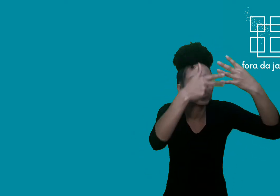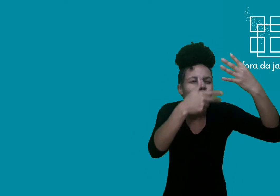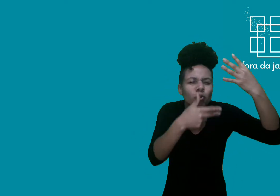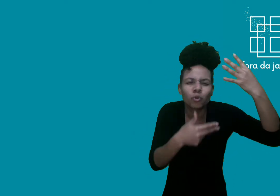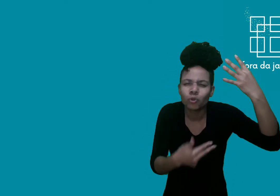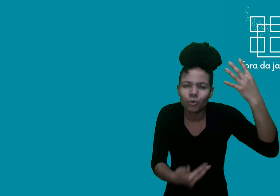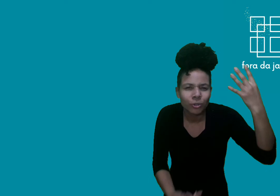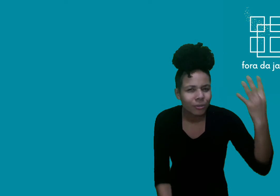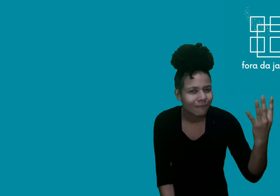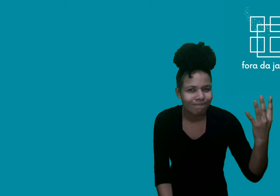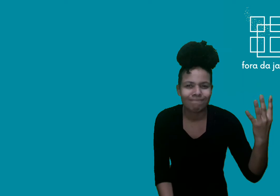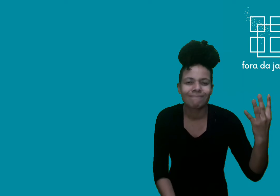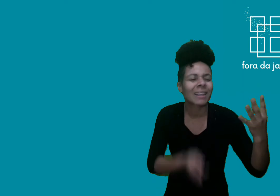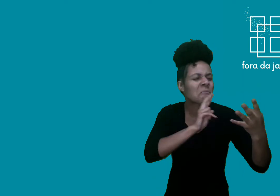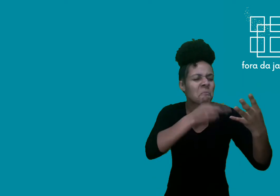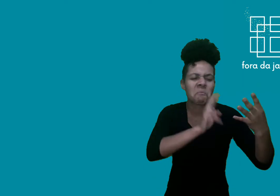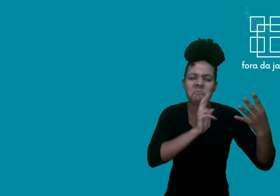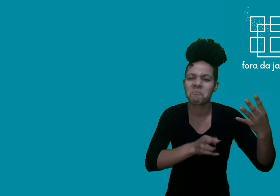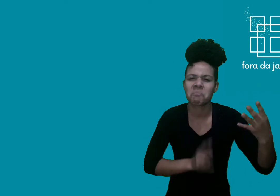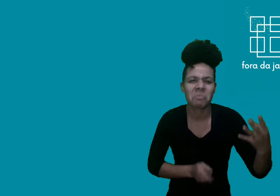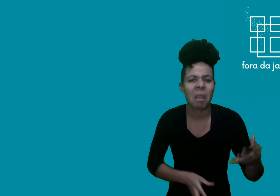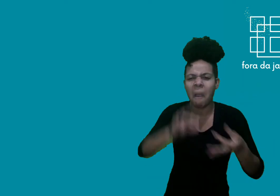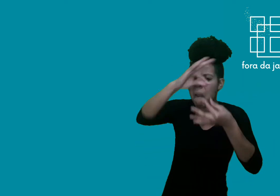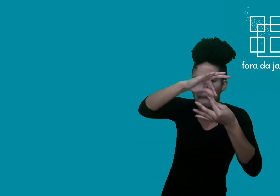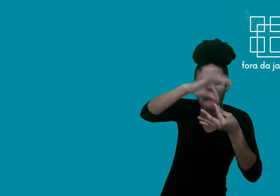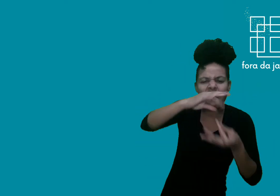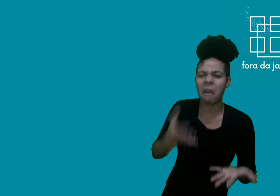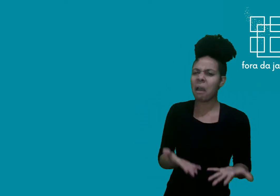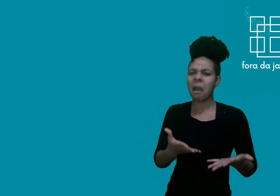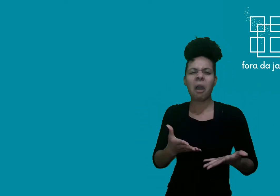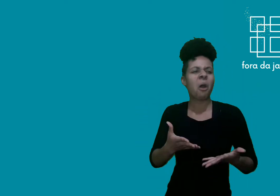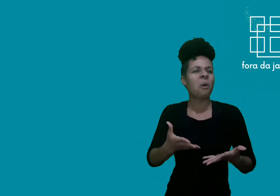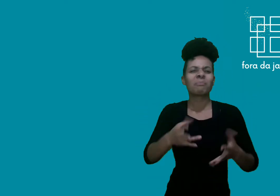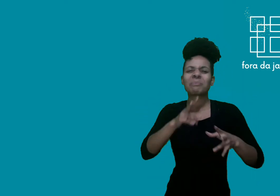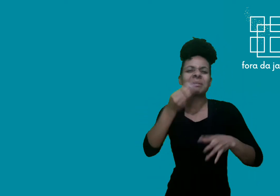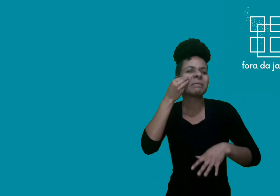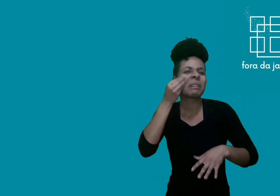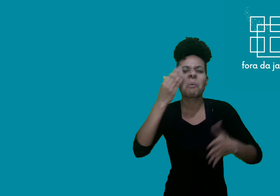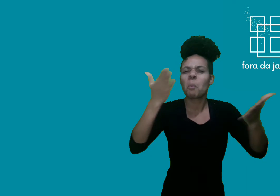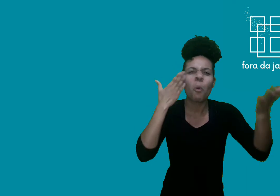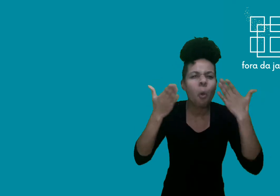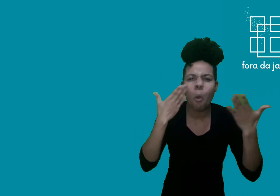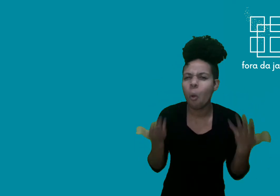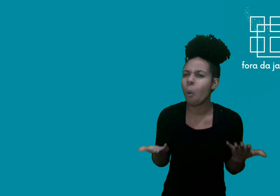eu era e o que eu tinha que fazer assim na vida. E eu fazia tudo quanto é tipo de teste, né,